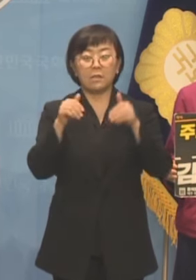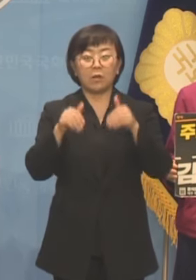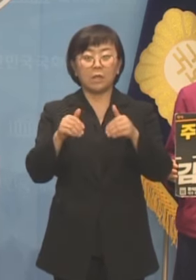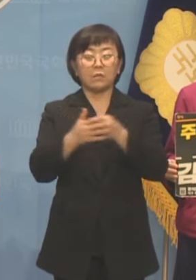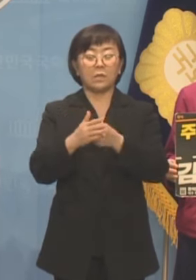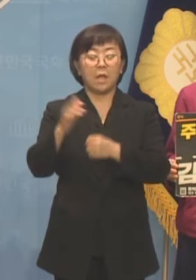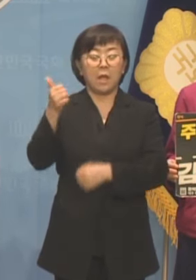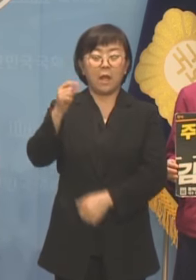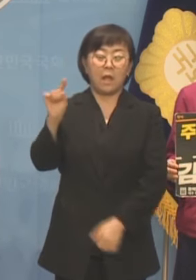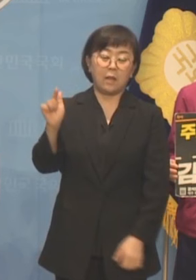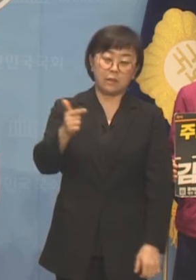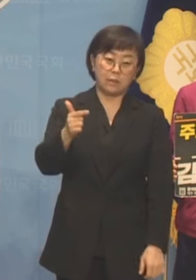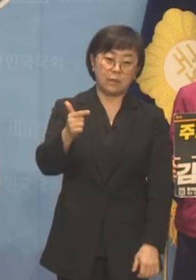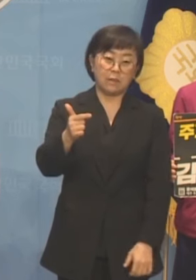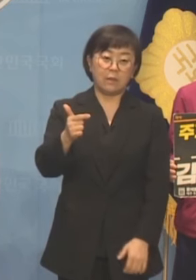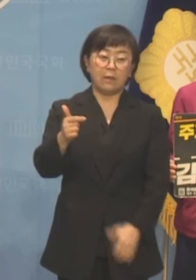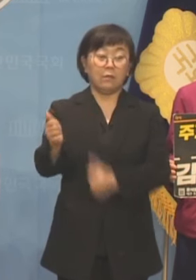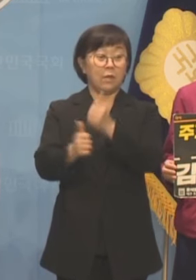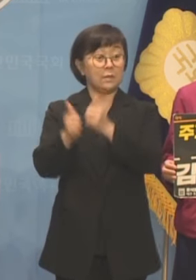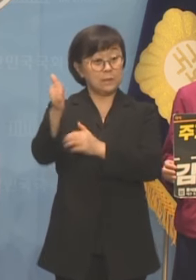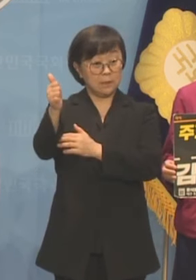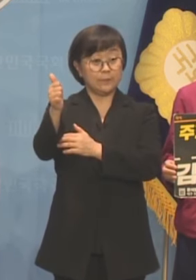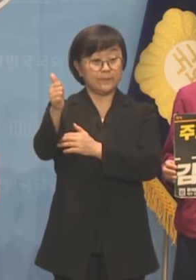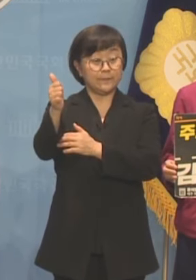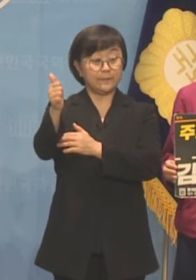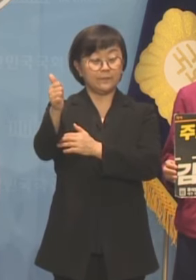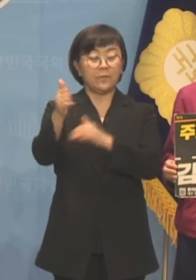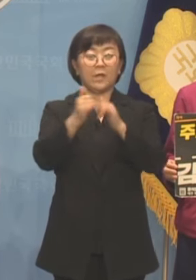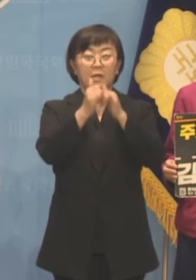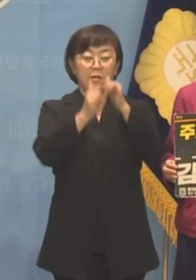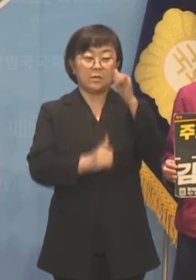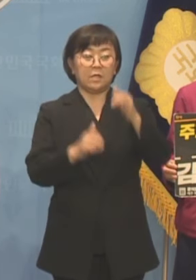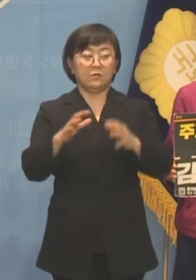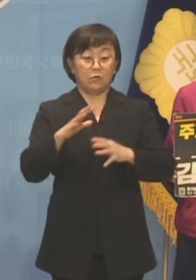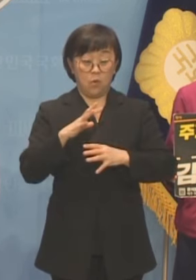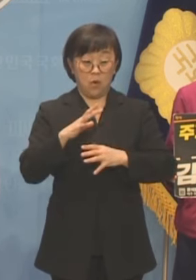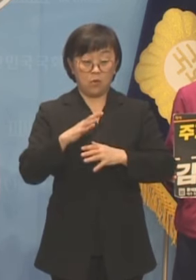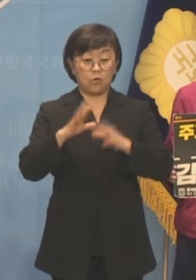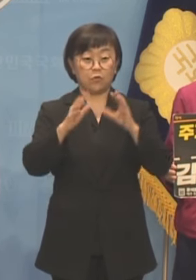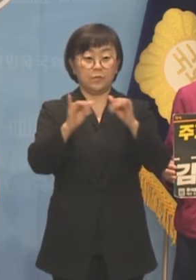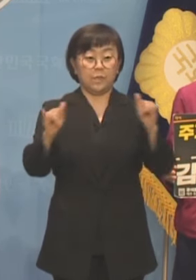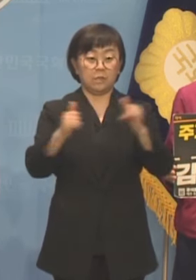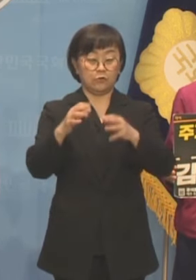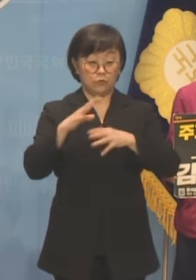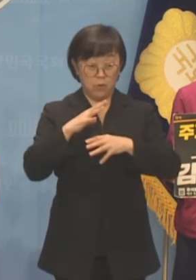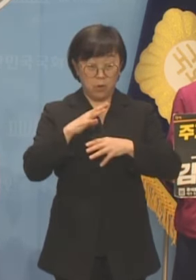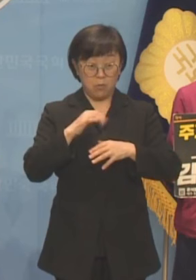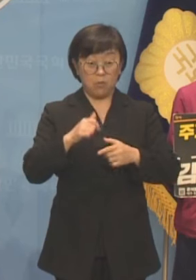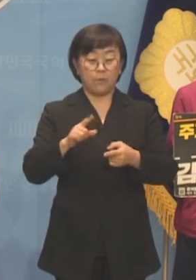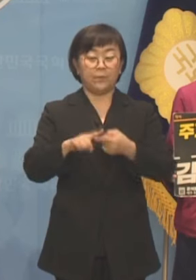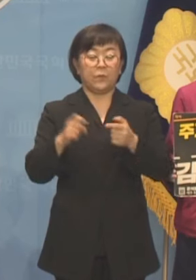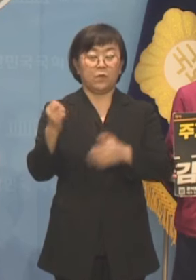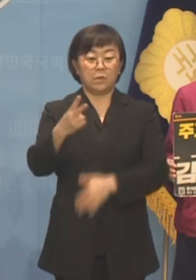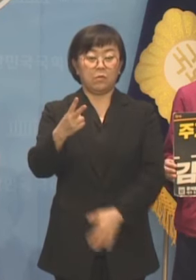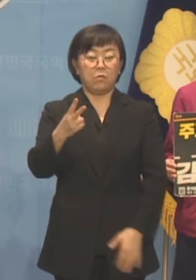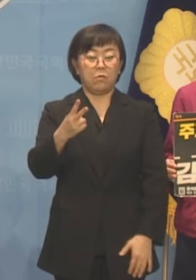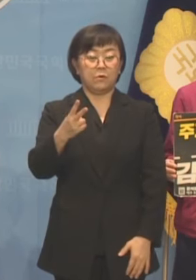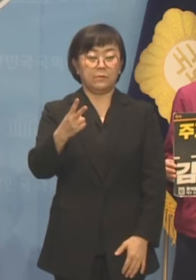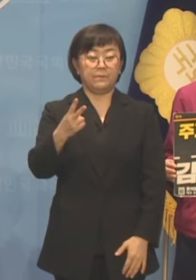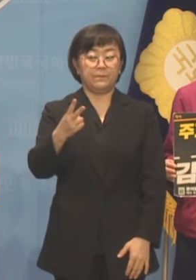있는 한동훈 비대위원장 역사를 두려워하고 국민을 두려워하고